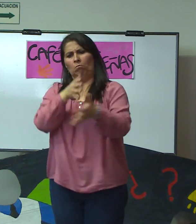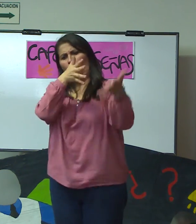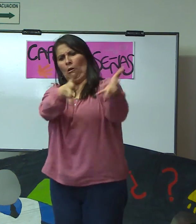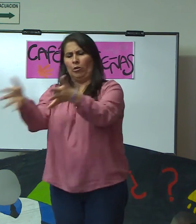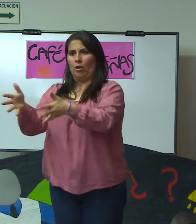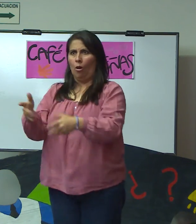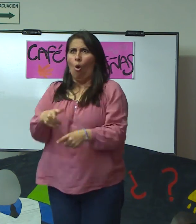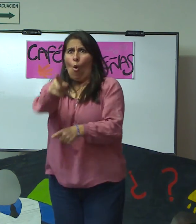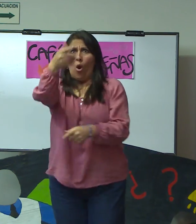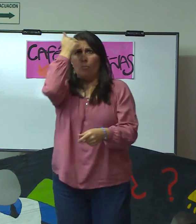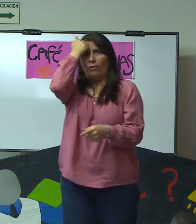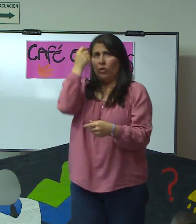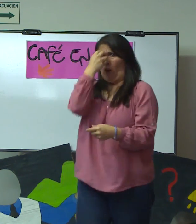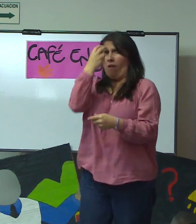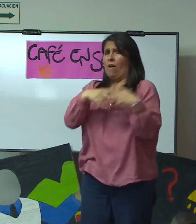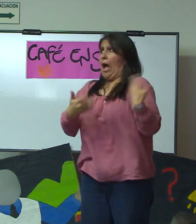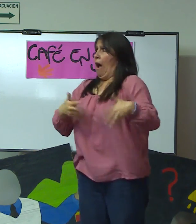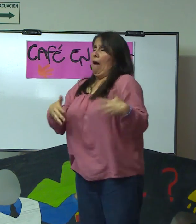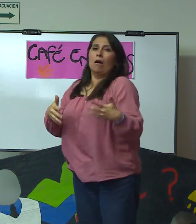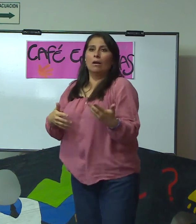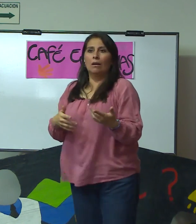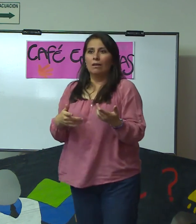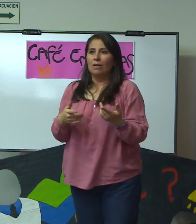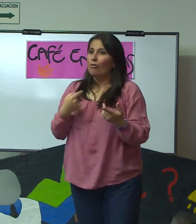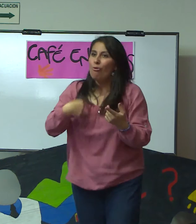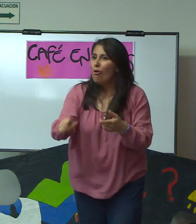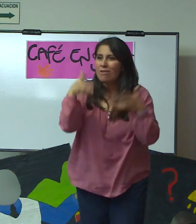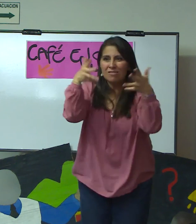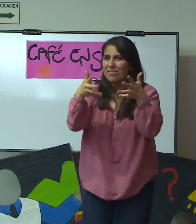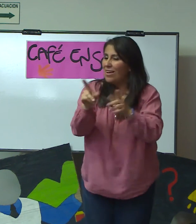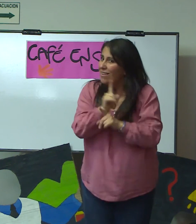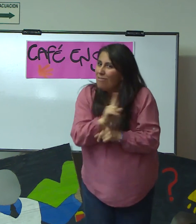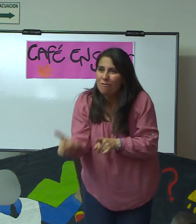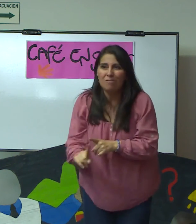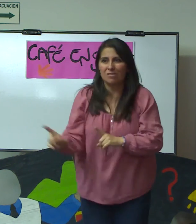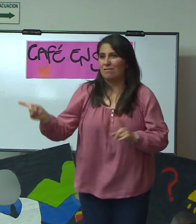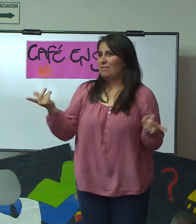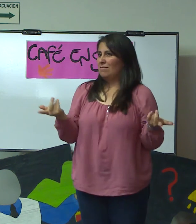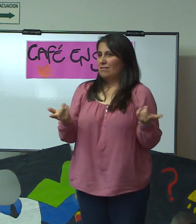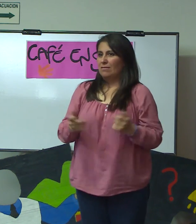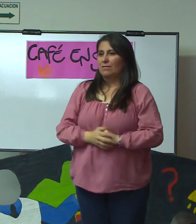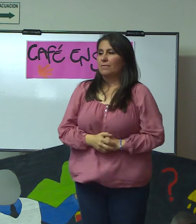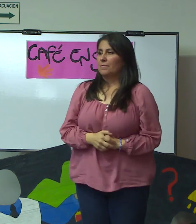más brava, porque eso no es enseñar. Eso no es.